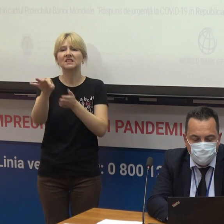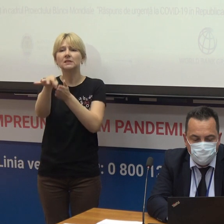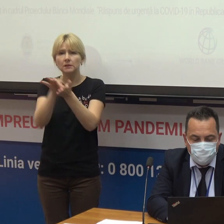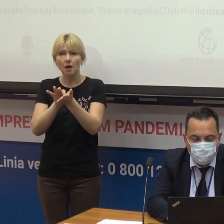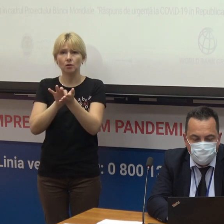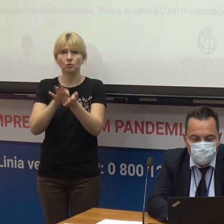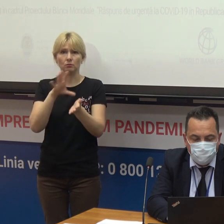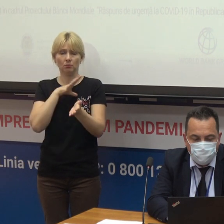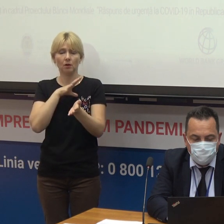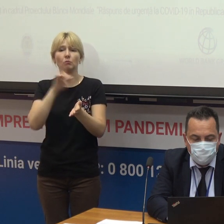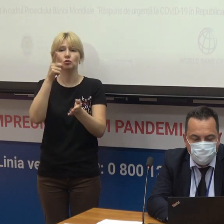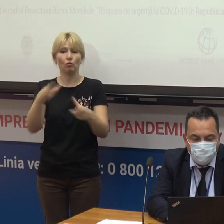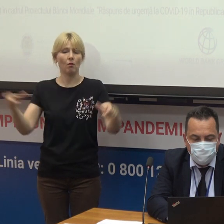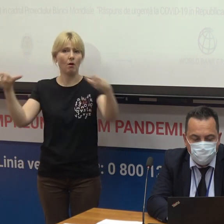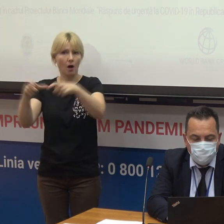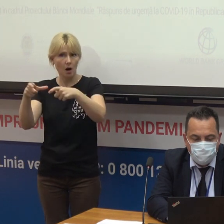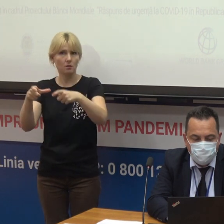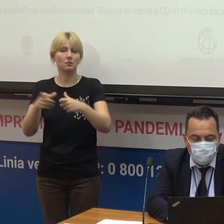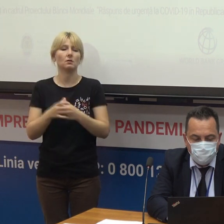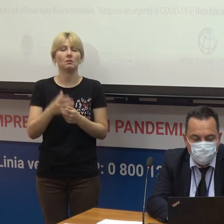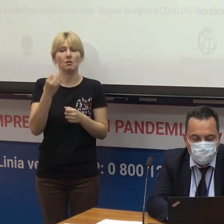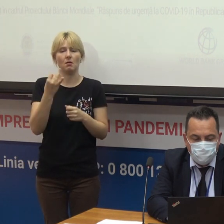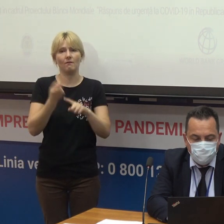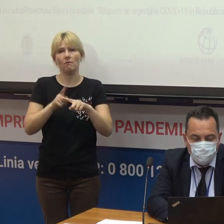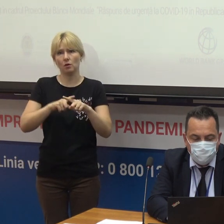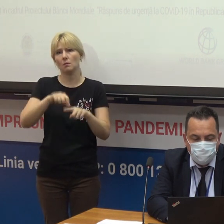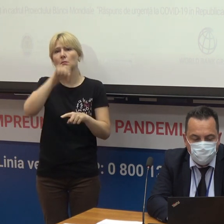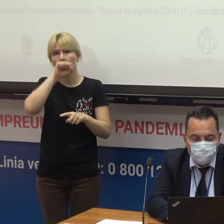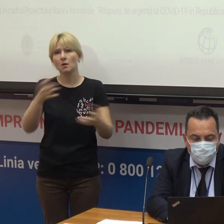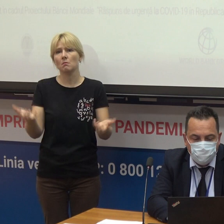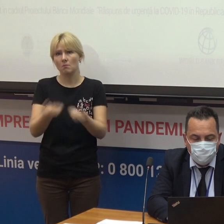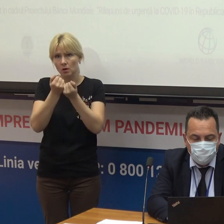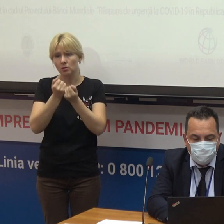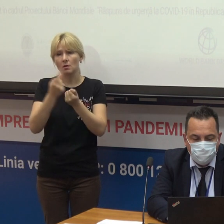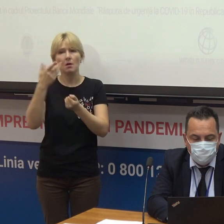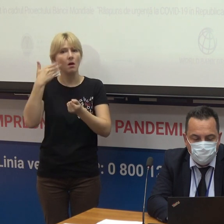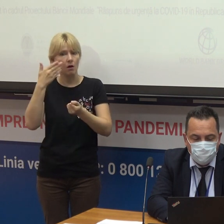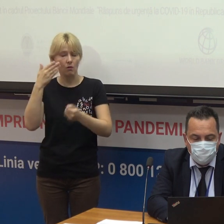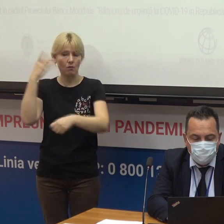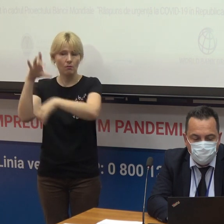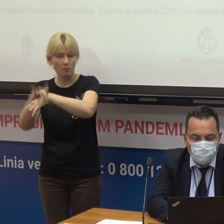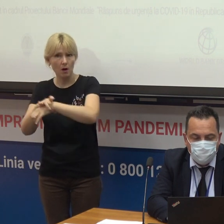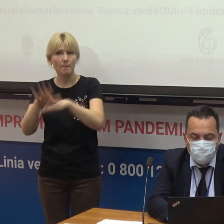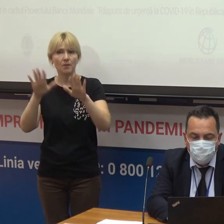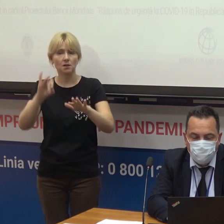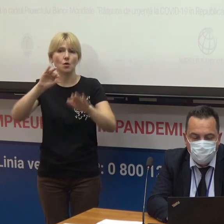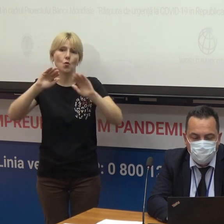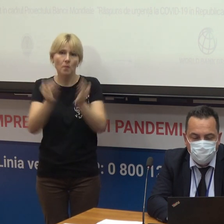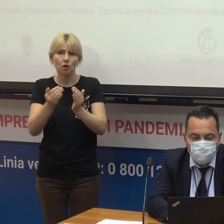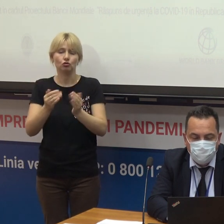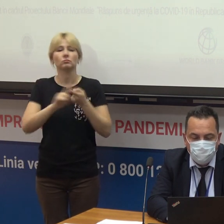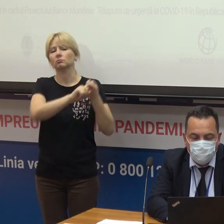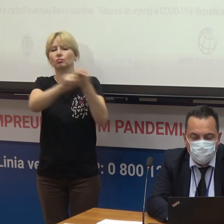care se aflau în carantină, fapt care a permis localizarea și reducerea posibilității de transmitere